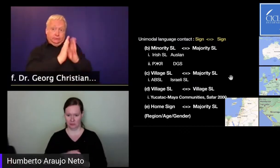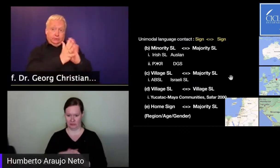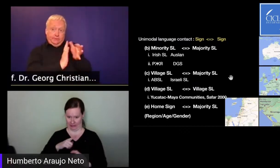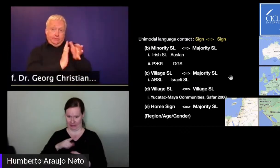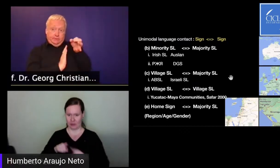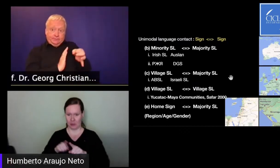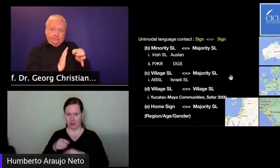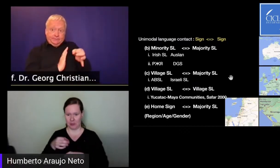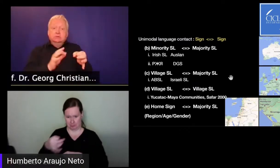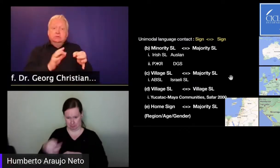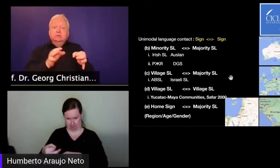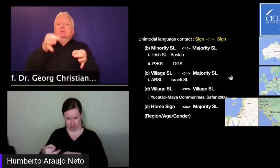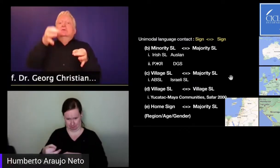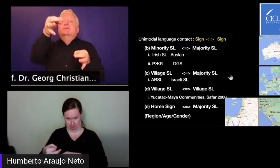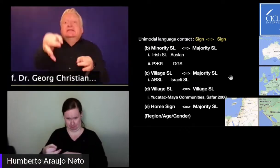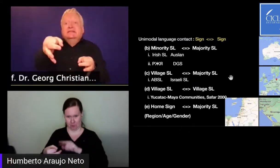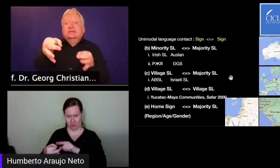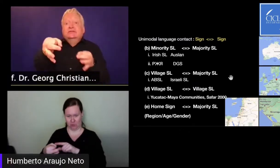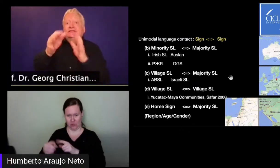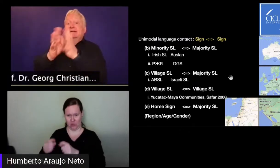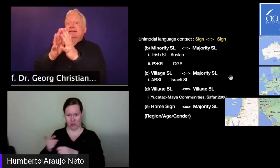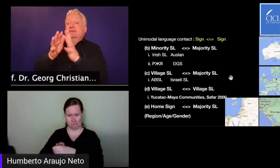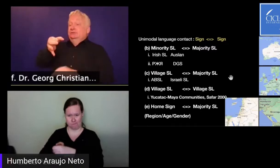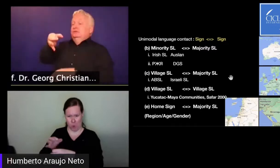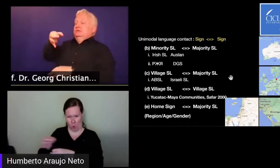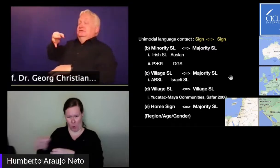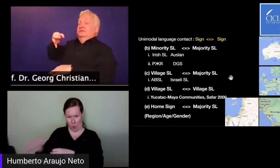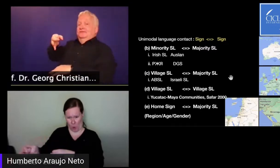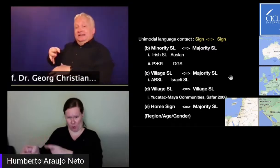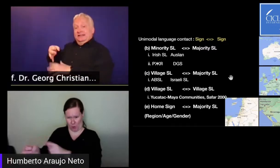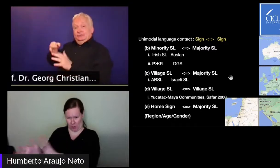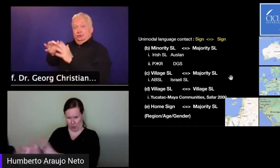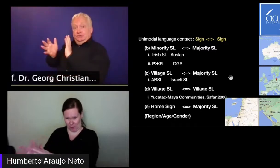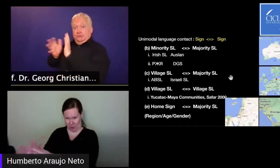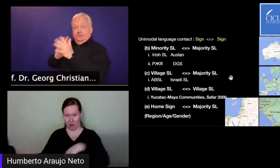comunidade, em que habitam.